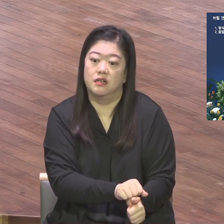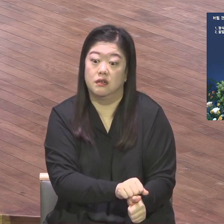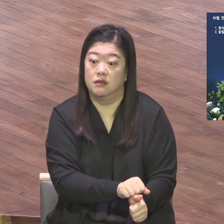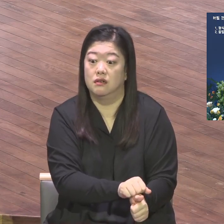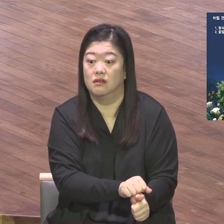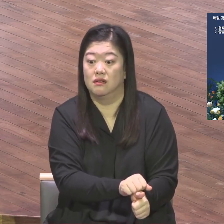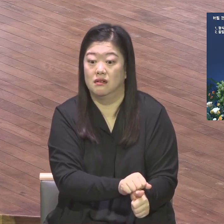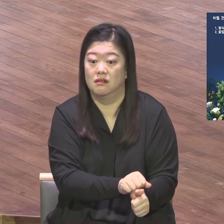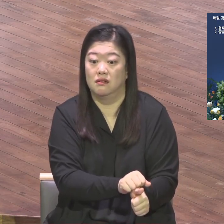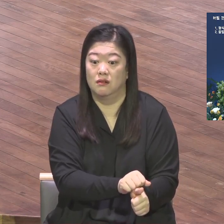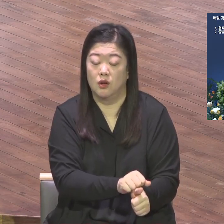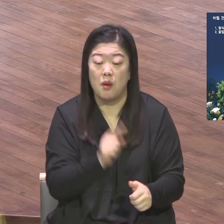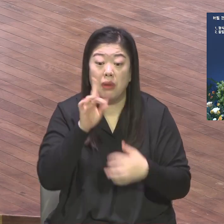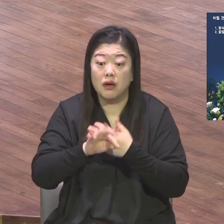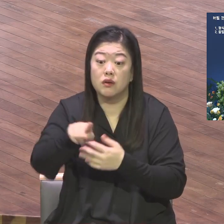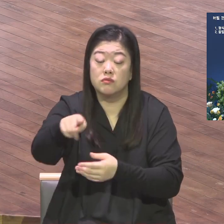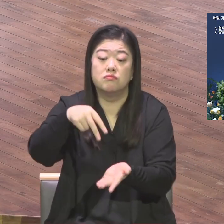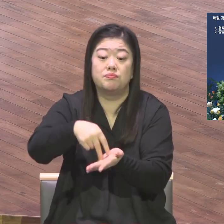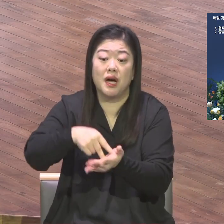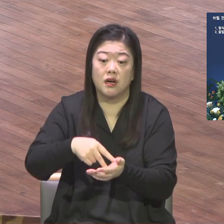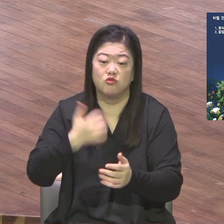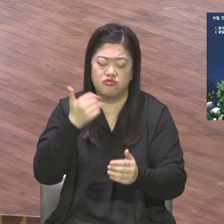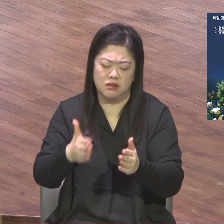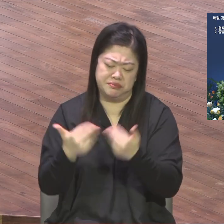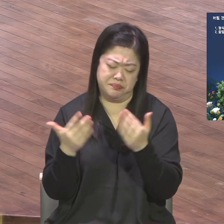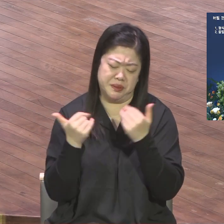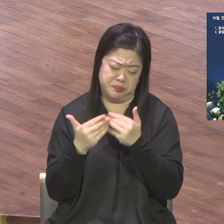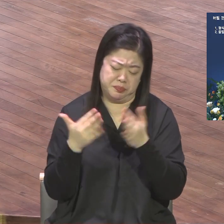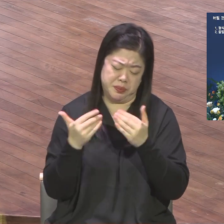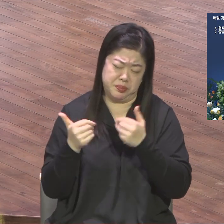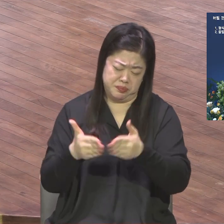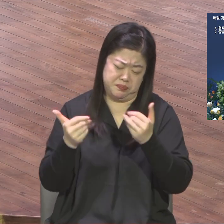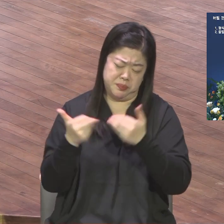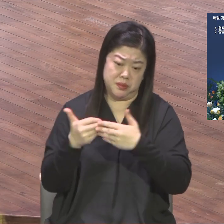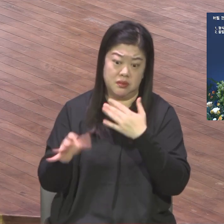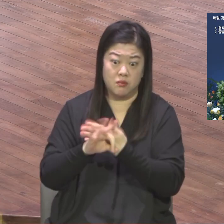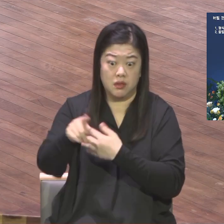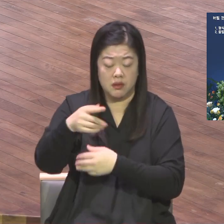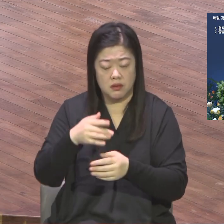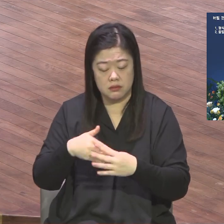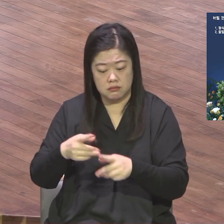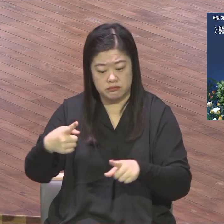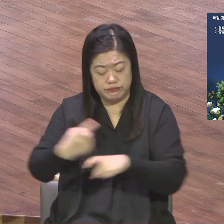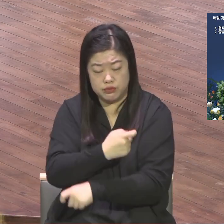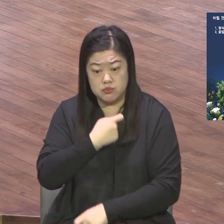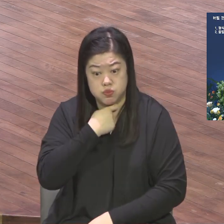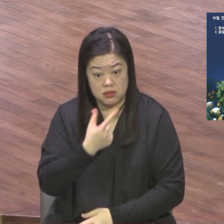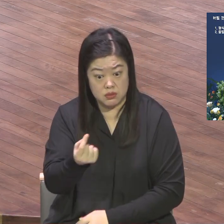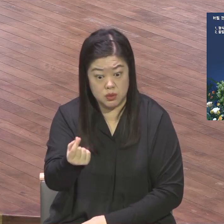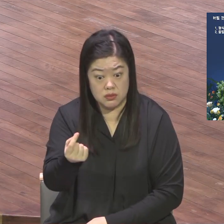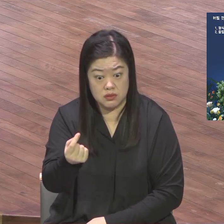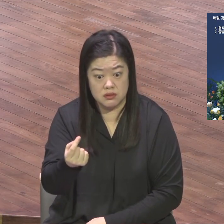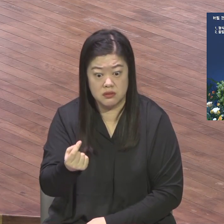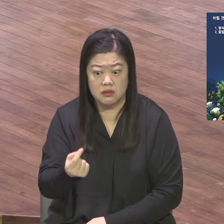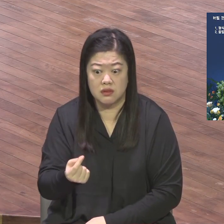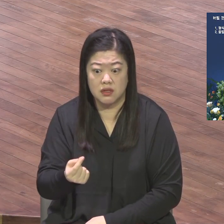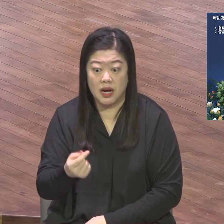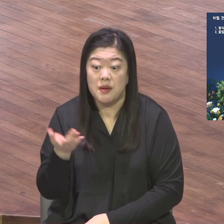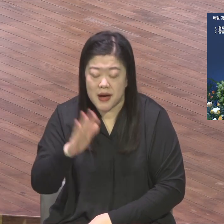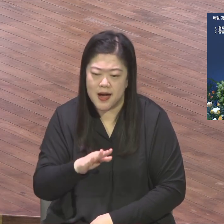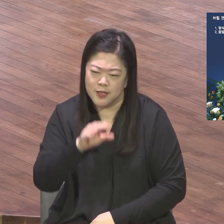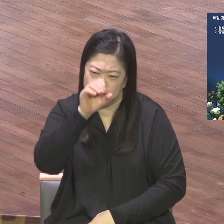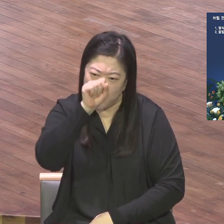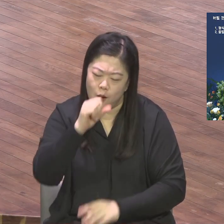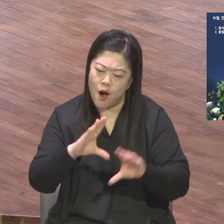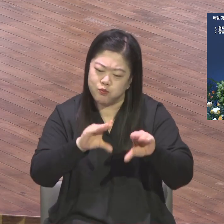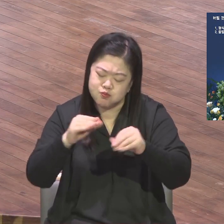사람이 어쩔 수 없잖아요. 어쩔 수 없이 그래 된다니까요. 기도하면 복음으로 딱 무장되면 그런 게